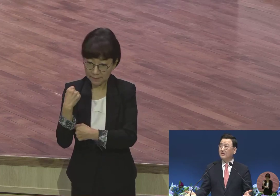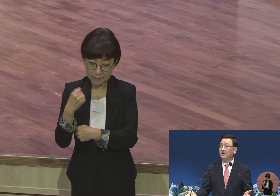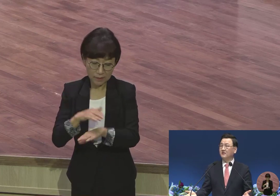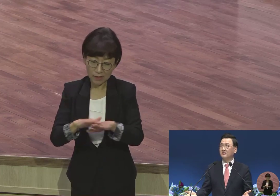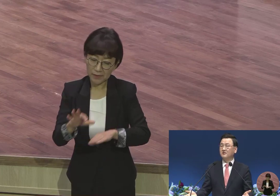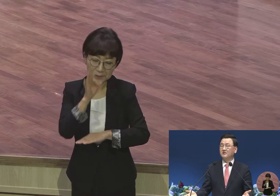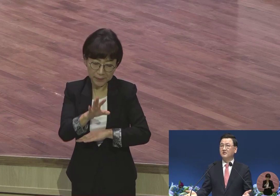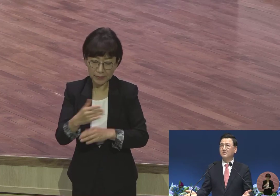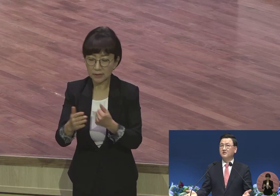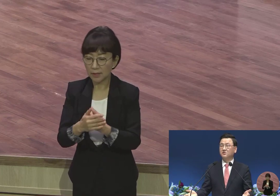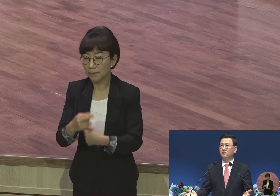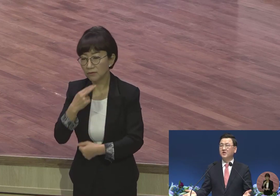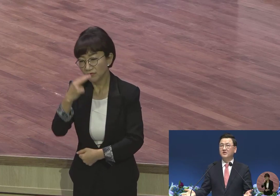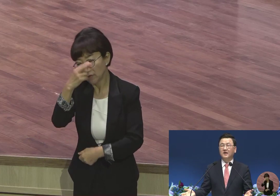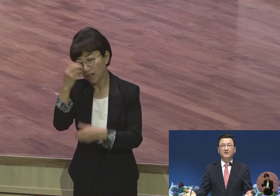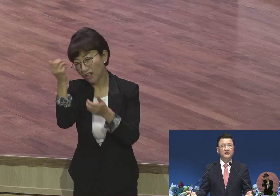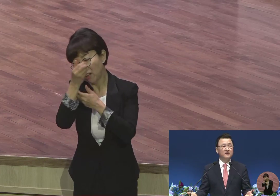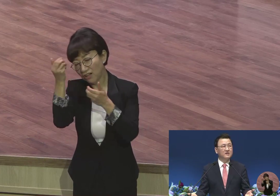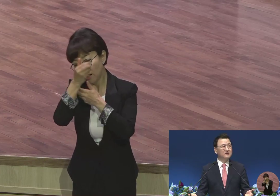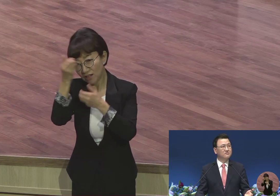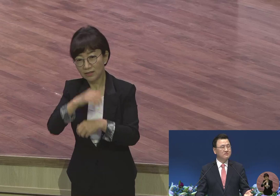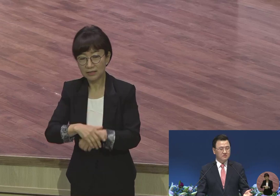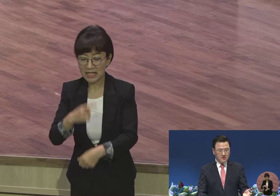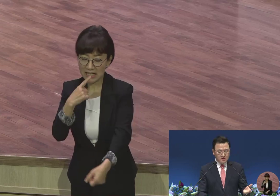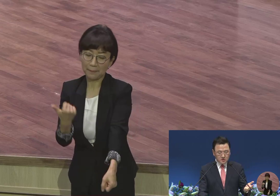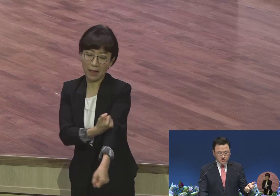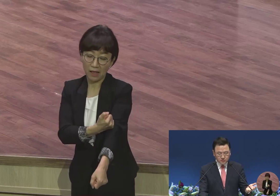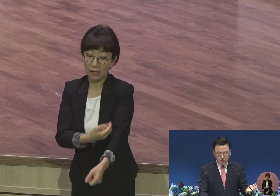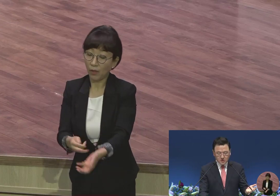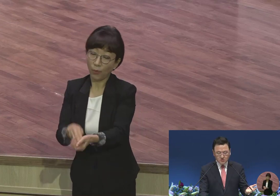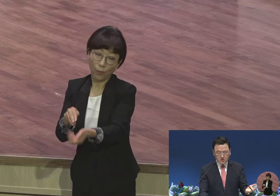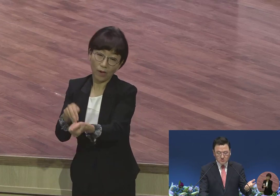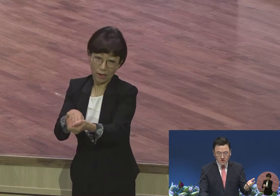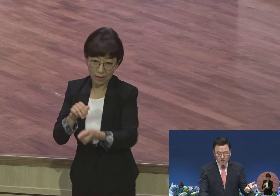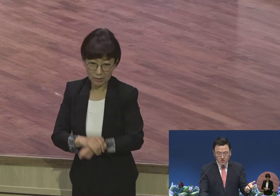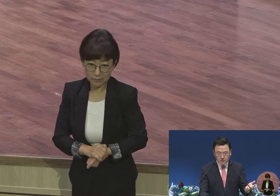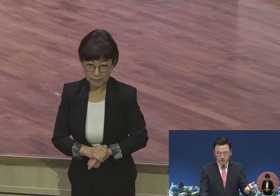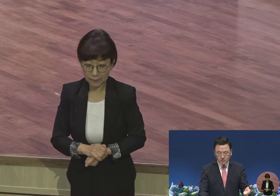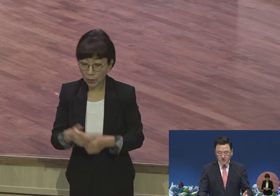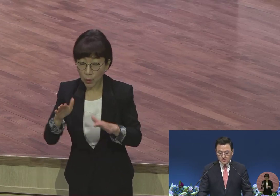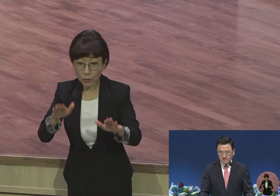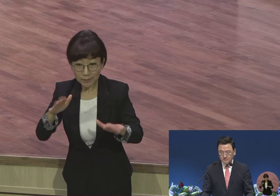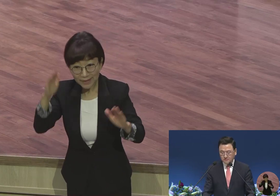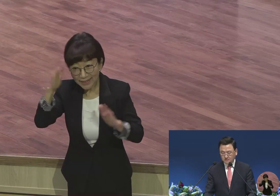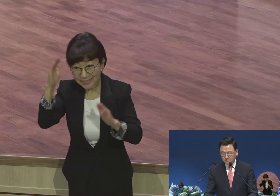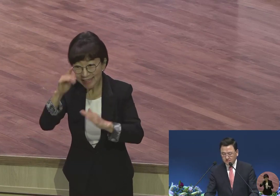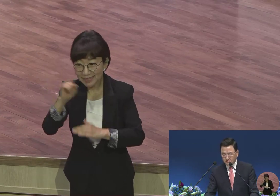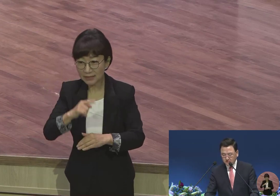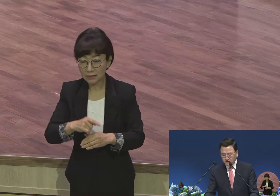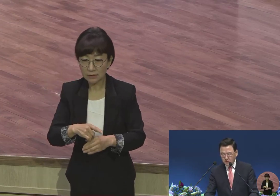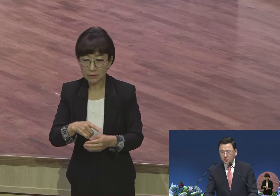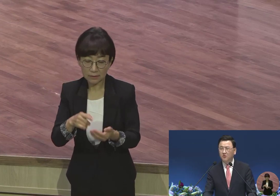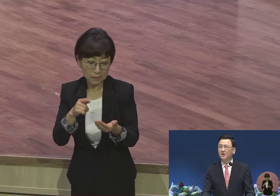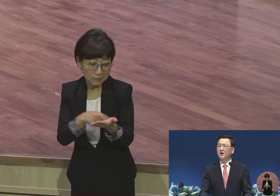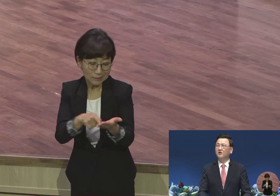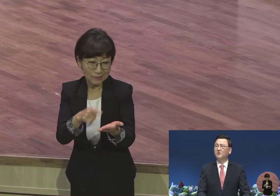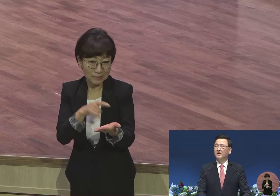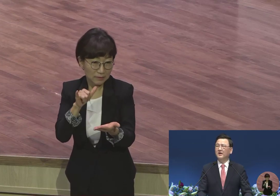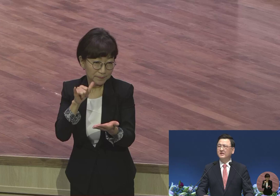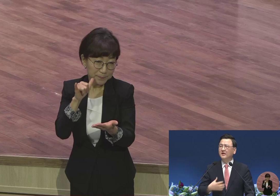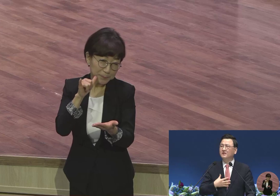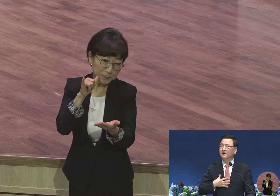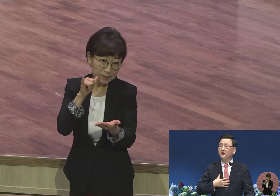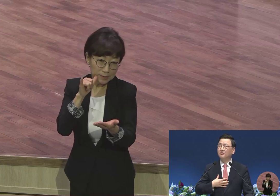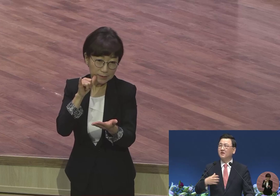그렇게 사니까 수많은 아이들이 게임에 중독이 되고 스마트폰에 중독이 돼. 부모의